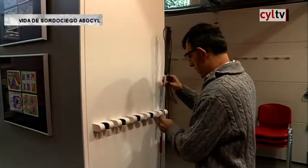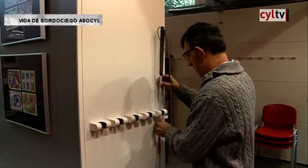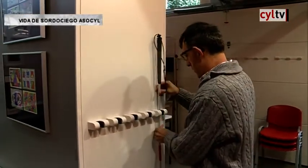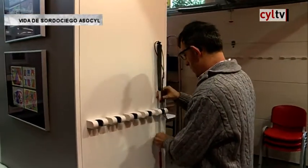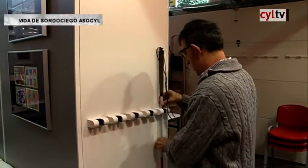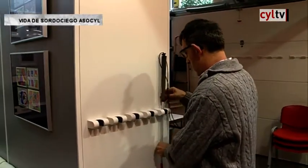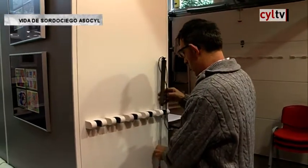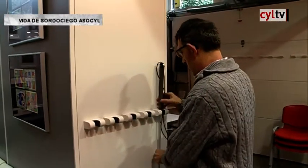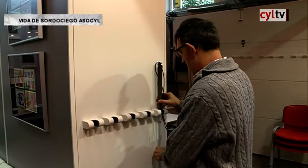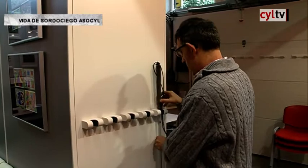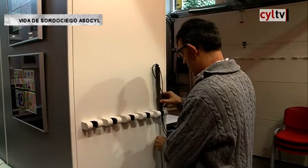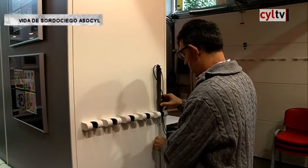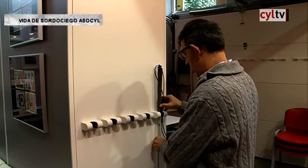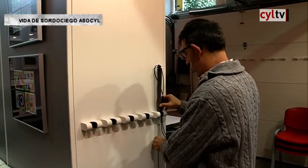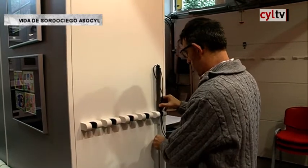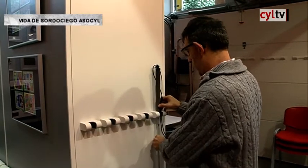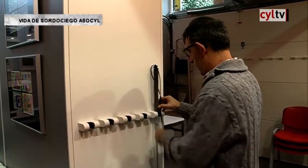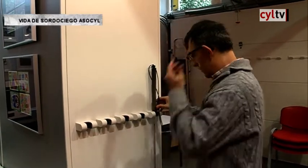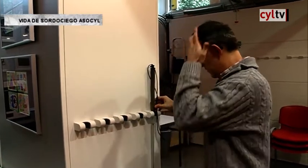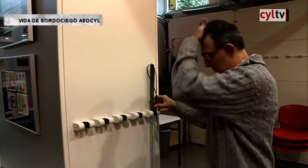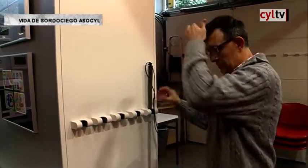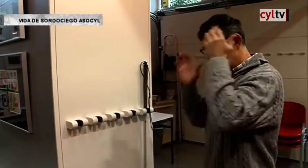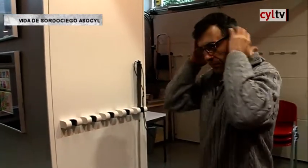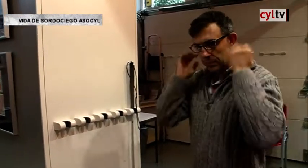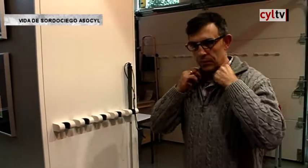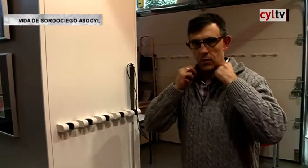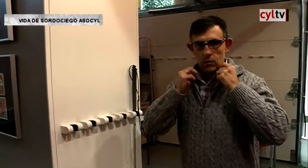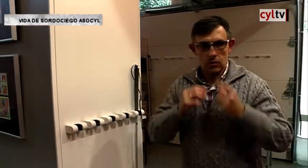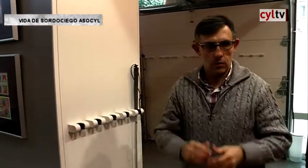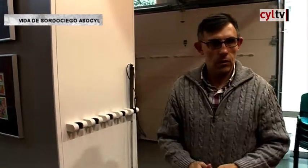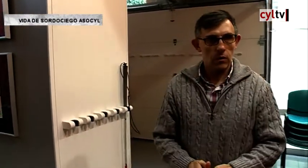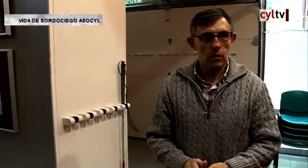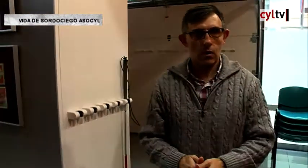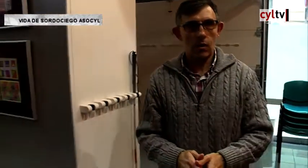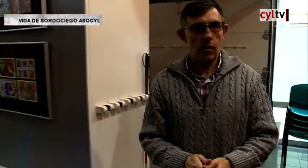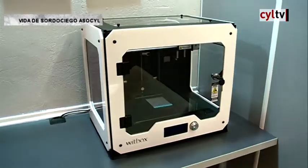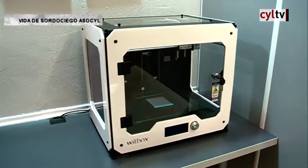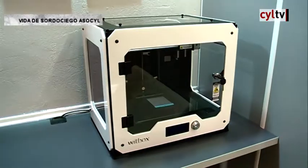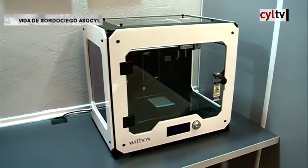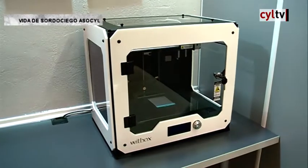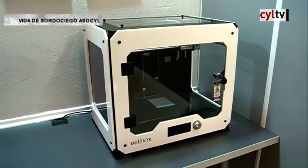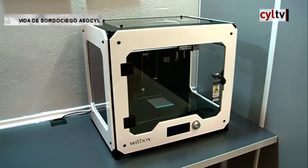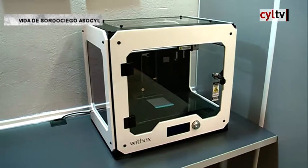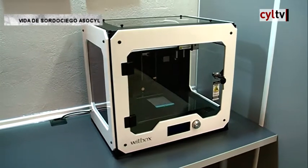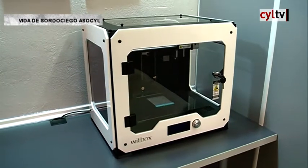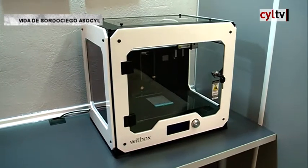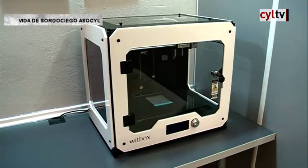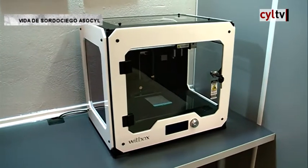y lo que ellos necesitan directamente lo diseñan ellos. Nosotros, claro, nos adaptamos. Estoy viendo que allí hay una impresora